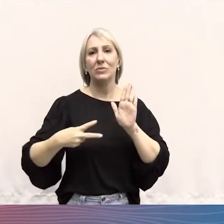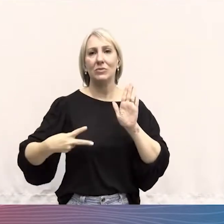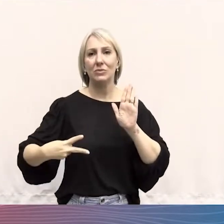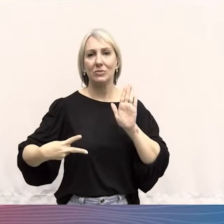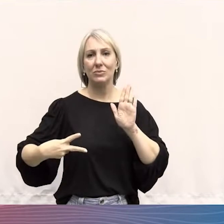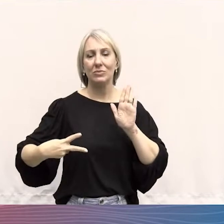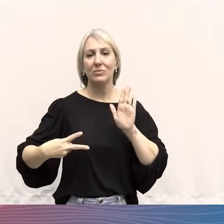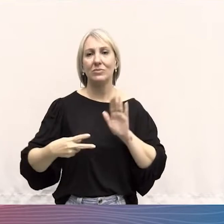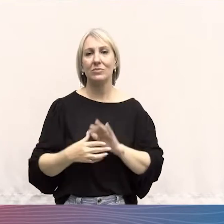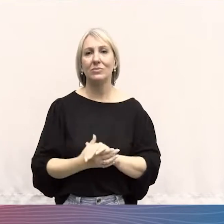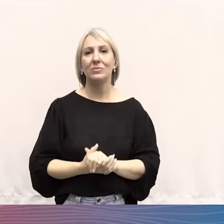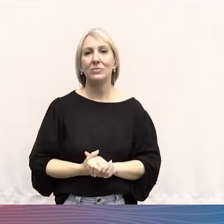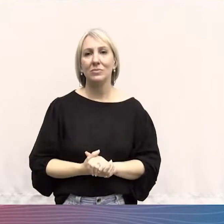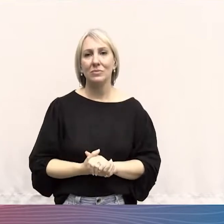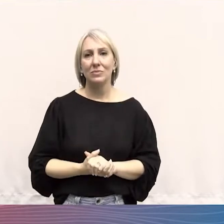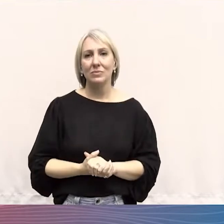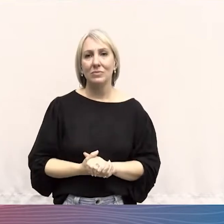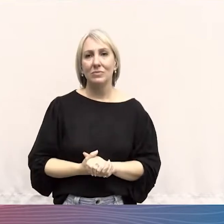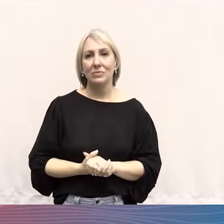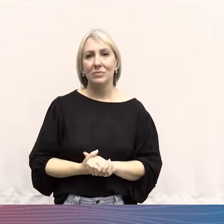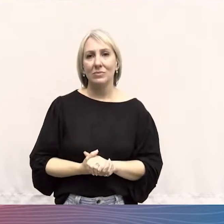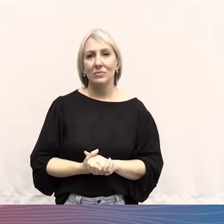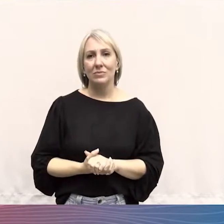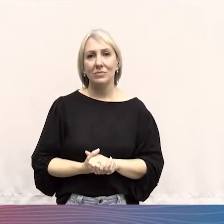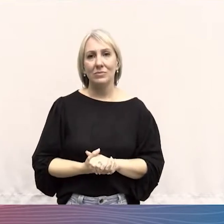Salmo 2.